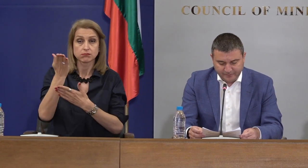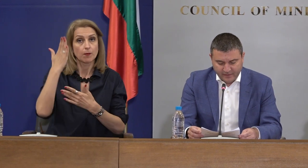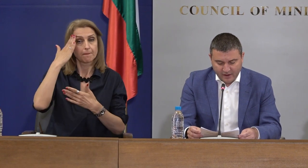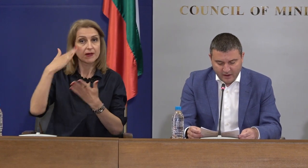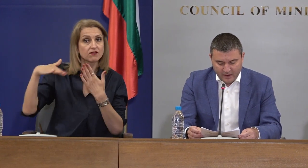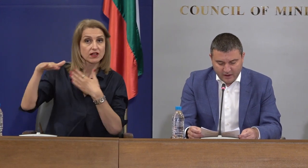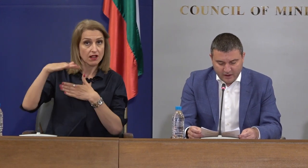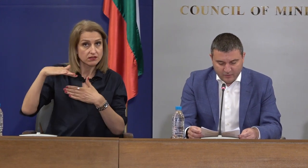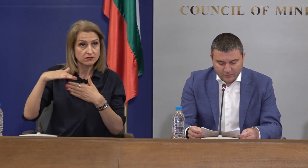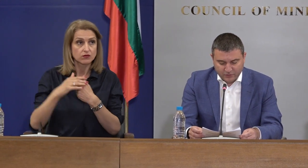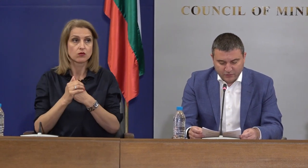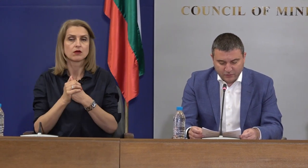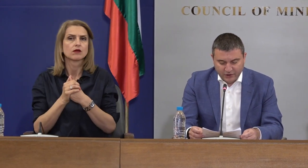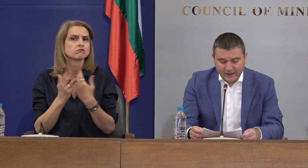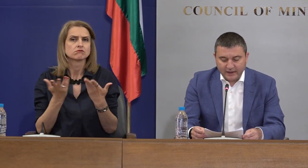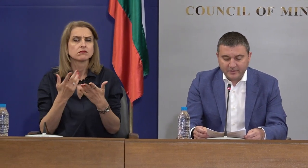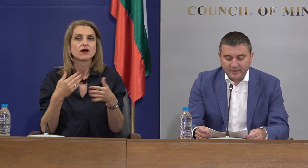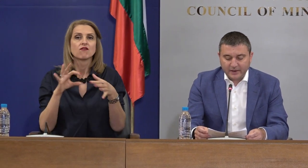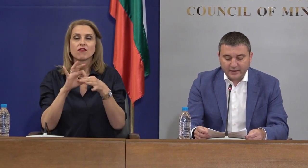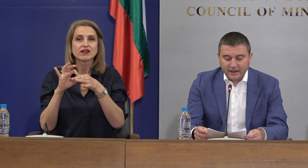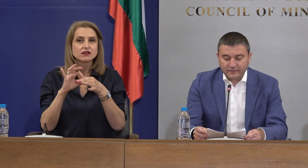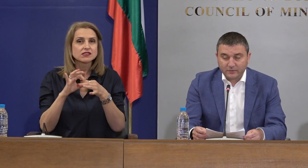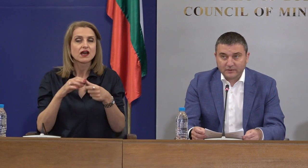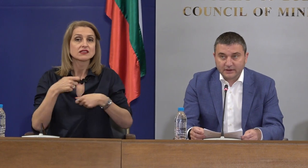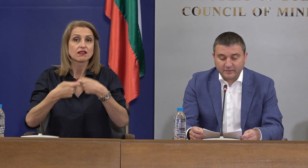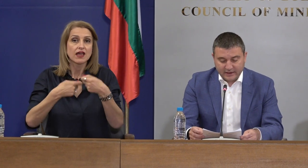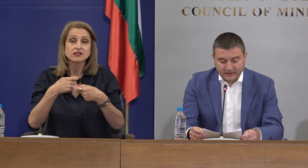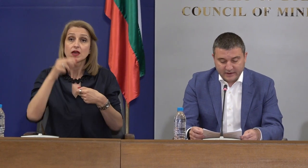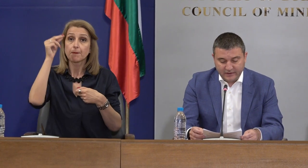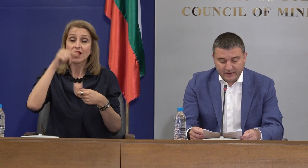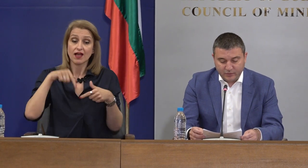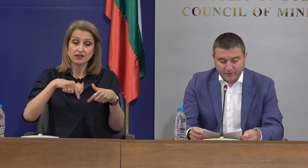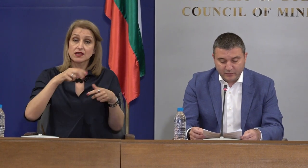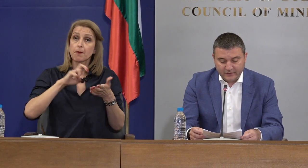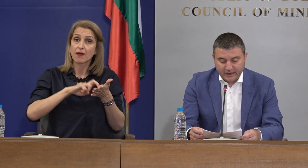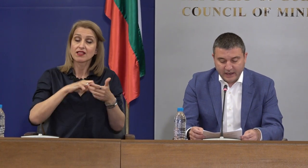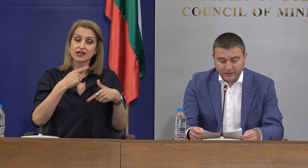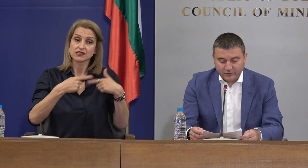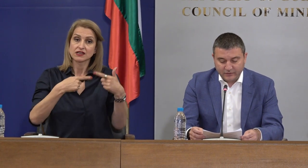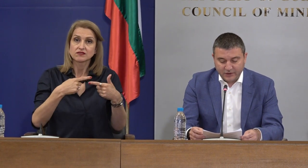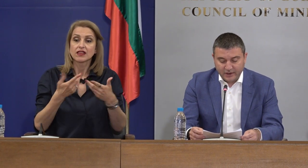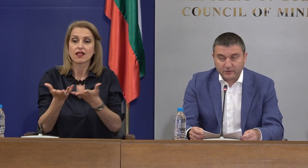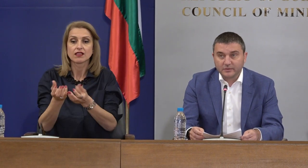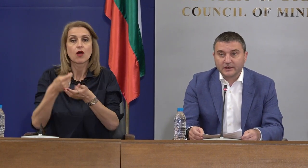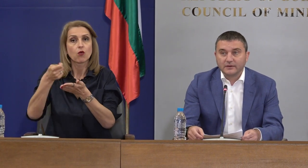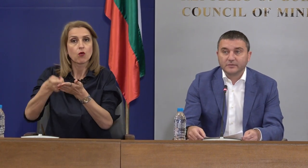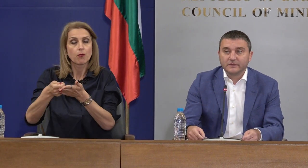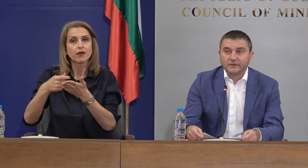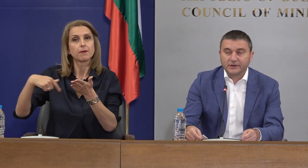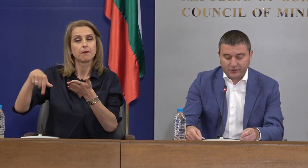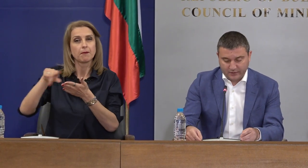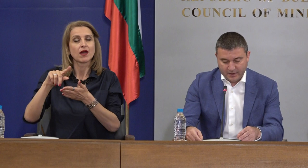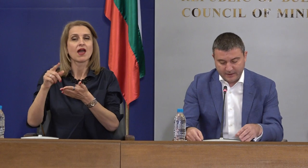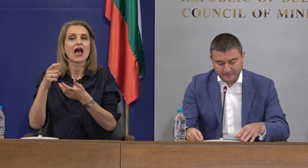правителството по отношение на предприети действия от Българската банка за развитие по придобиване на акции от увеличението на капитала на